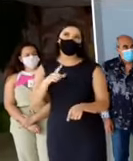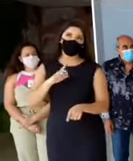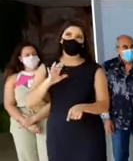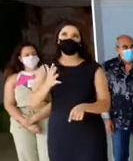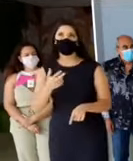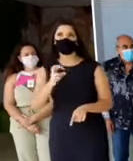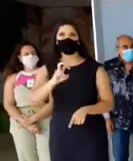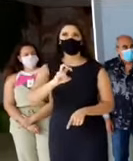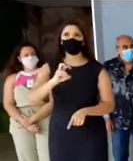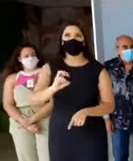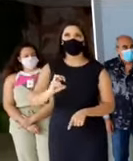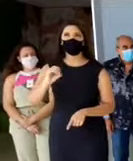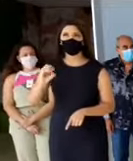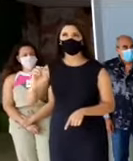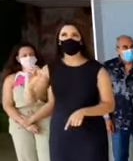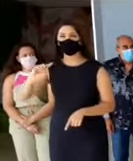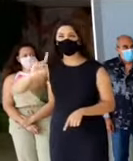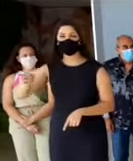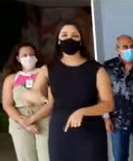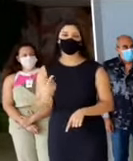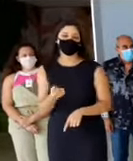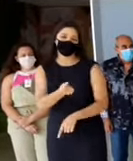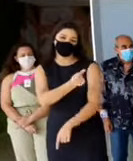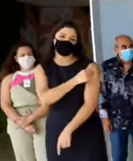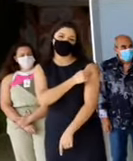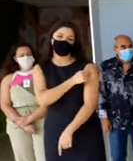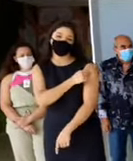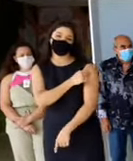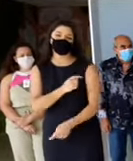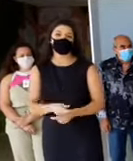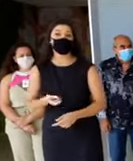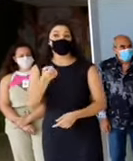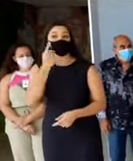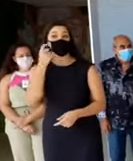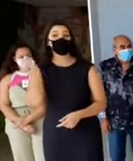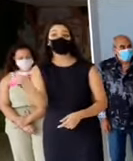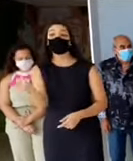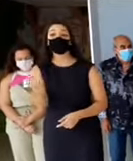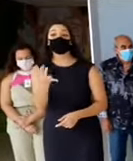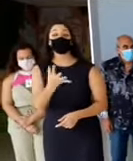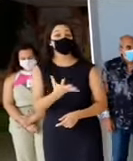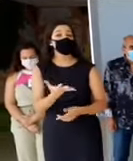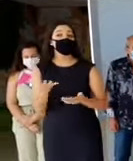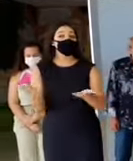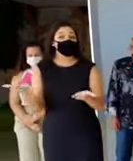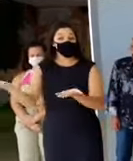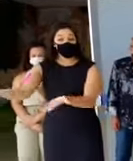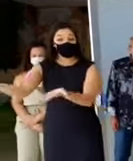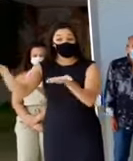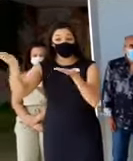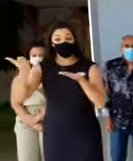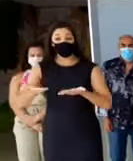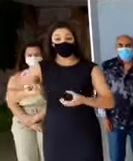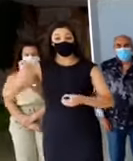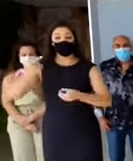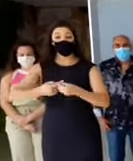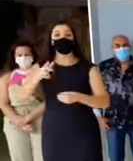em torno de 550 mil doses. Vamos saber quantas doses chegará a